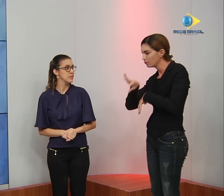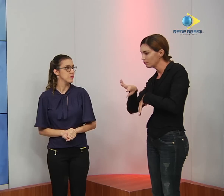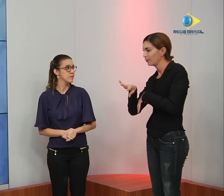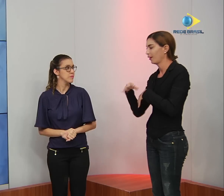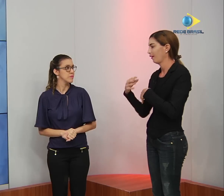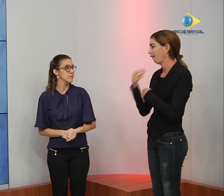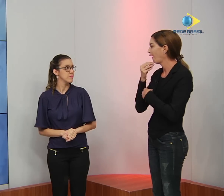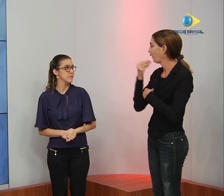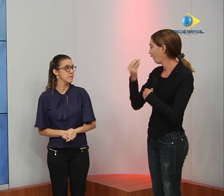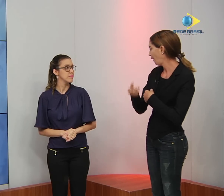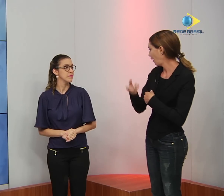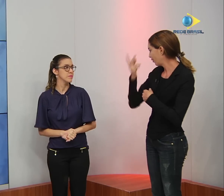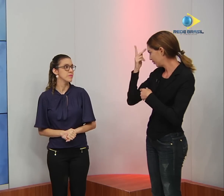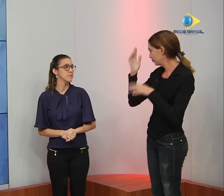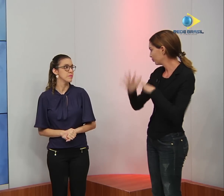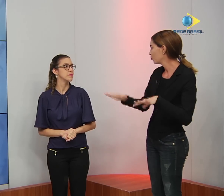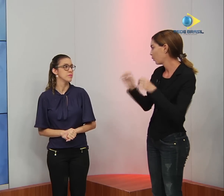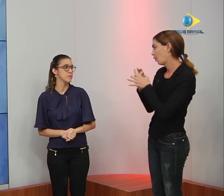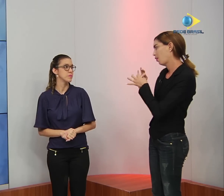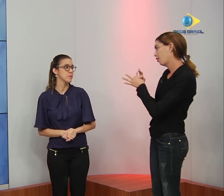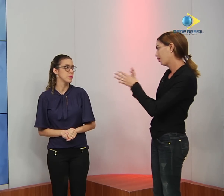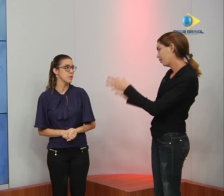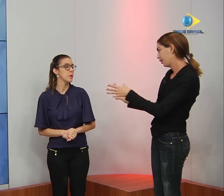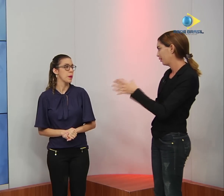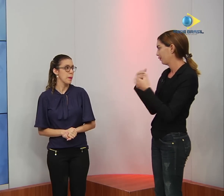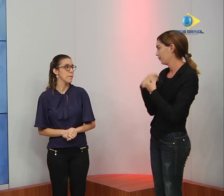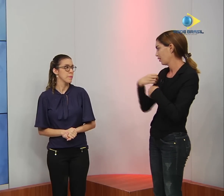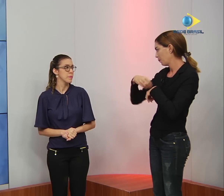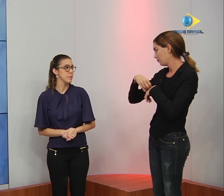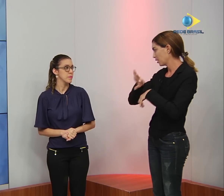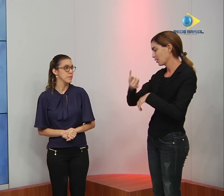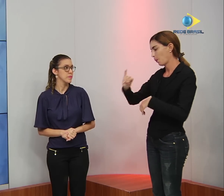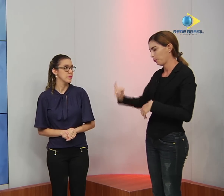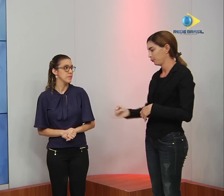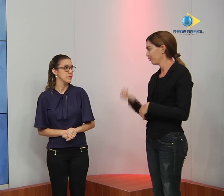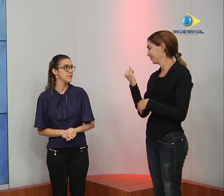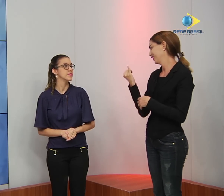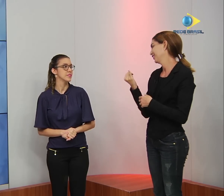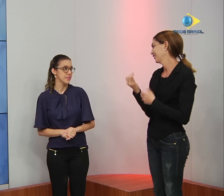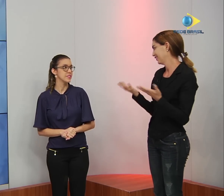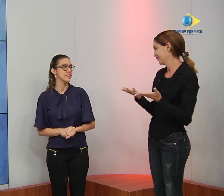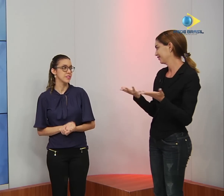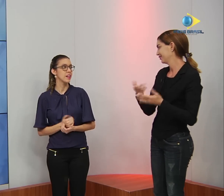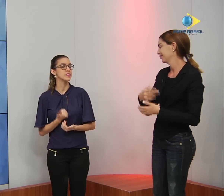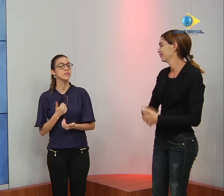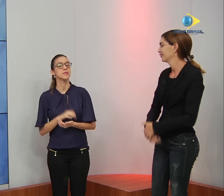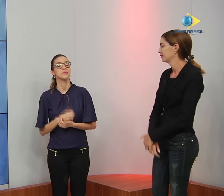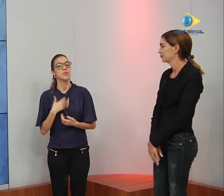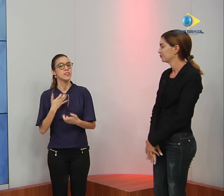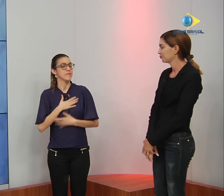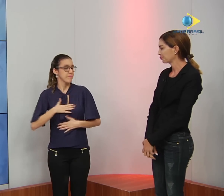especial para o nosso público. Pode ficar à vontade também, aproveitando aí esse momento, né?